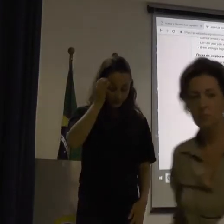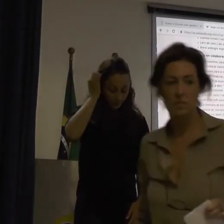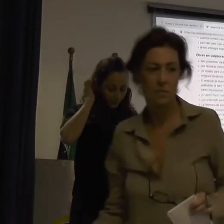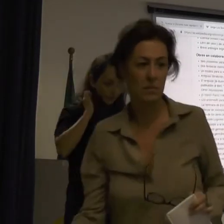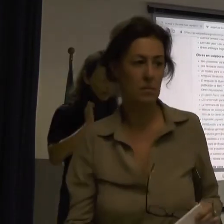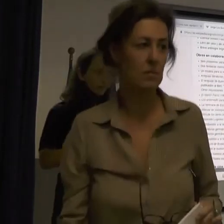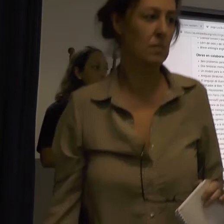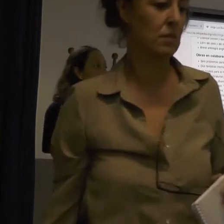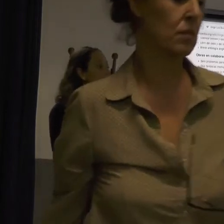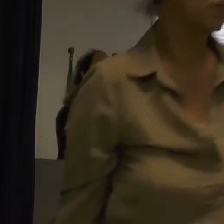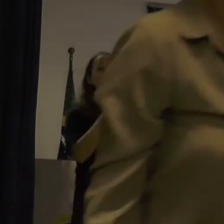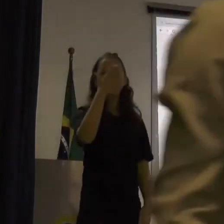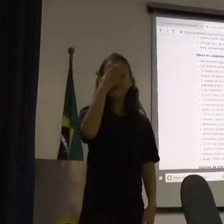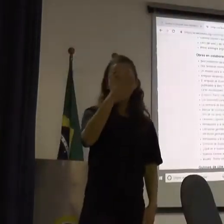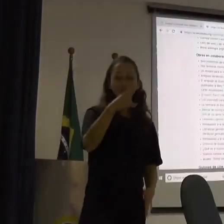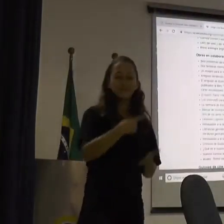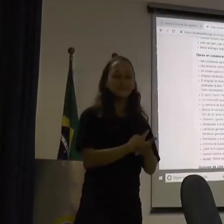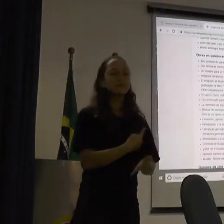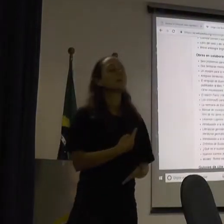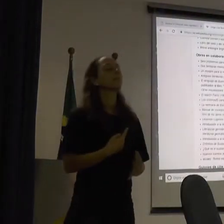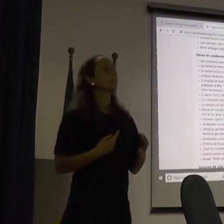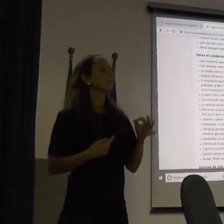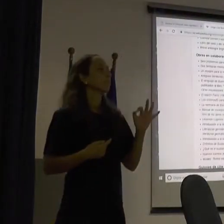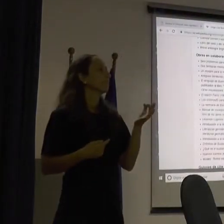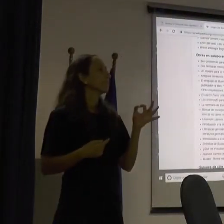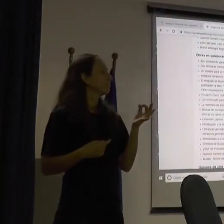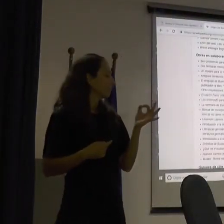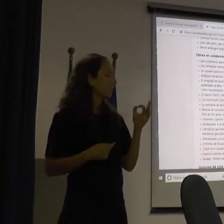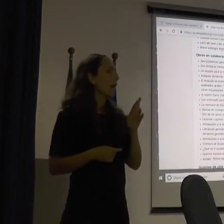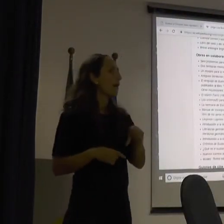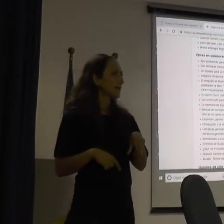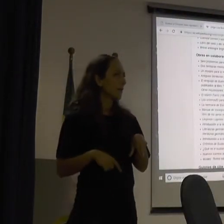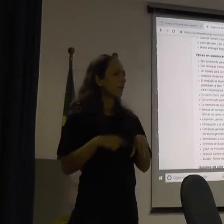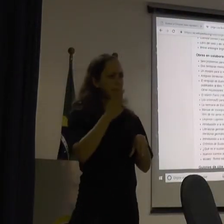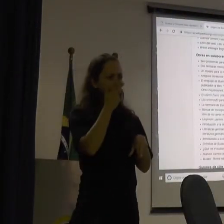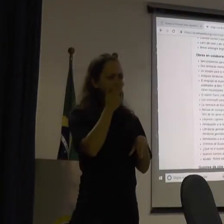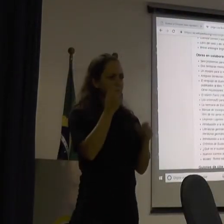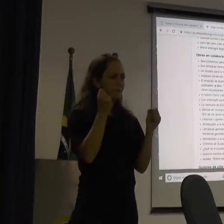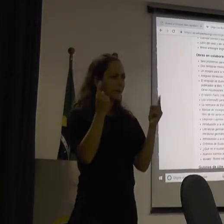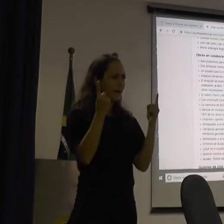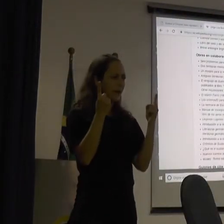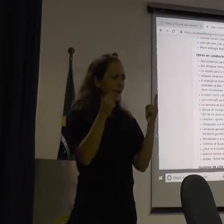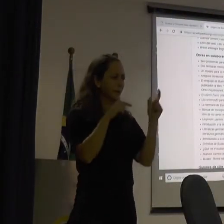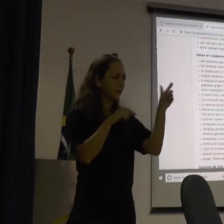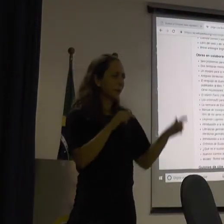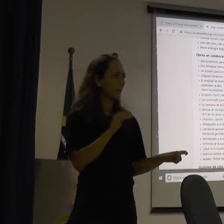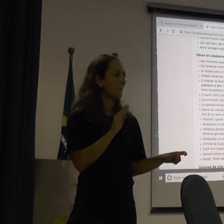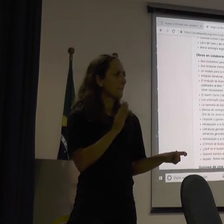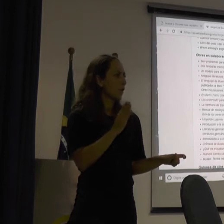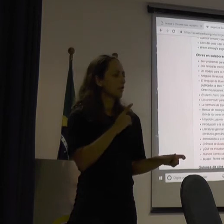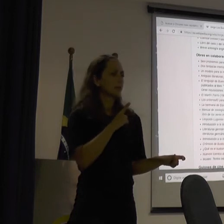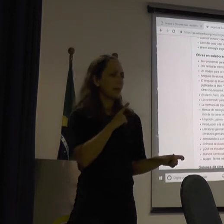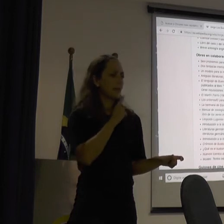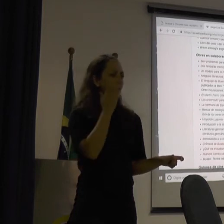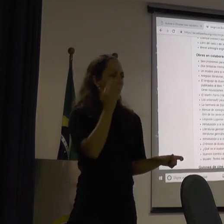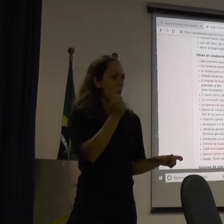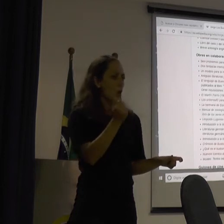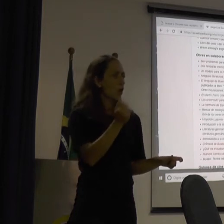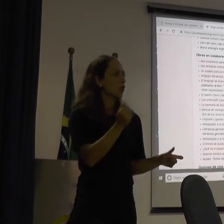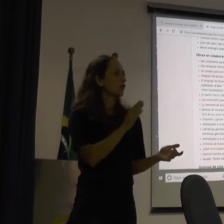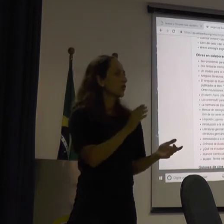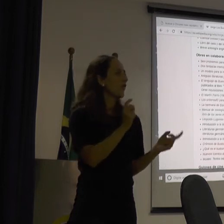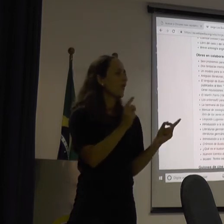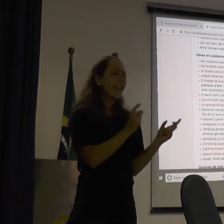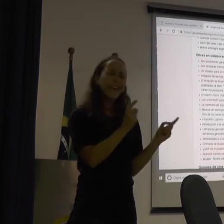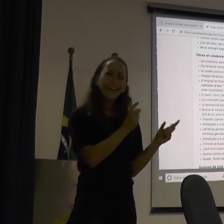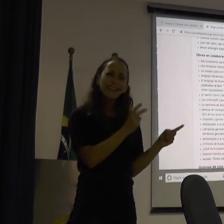É incrível, né? Muito obrigado pela pergunta. É incrível que o Borges, que rende tanto dinheiro, né? O